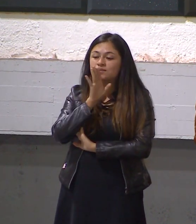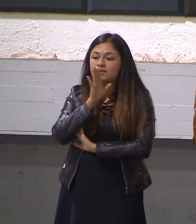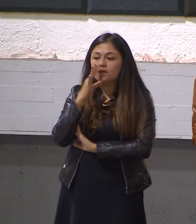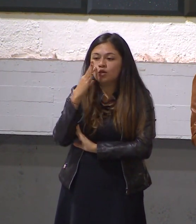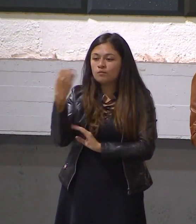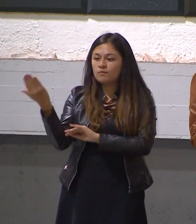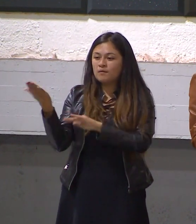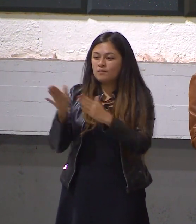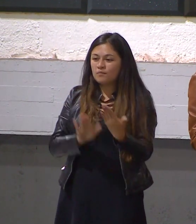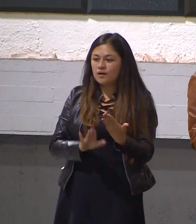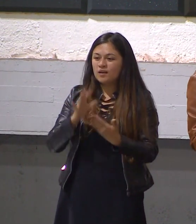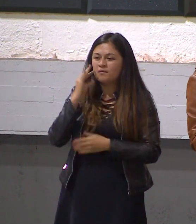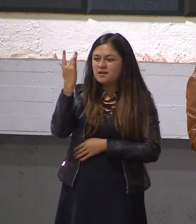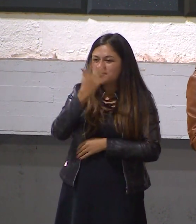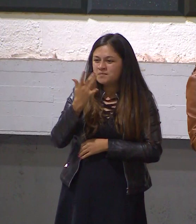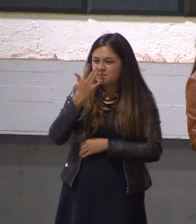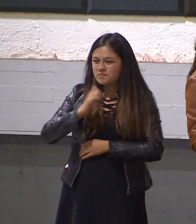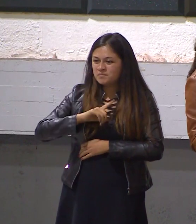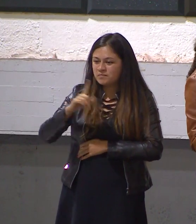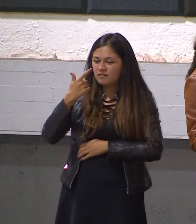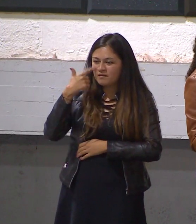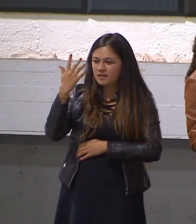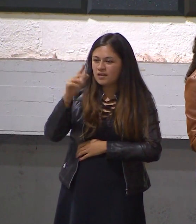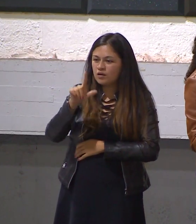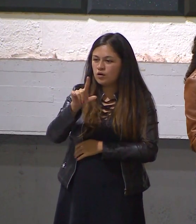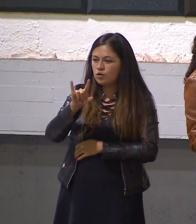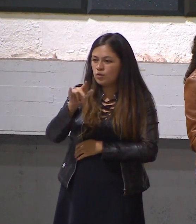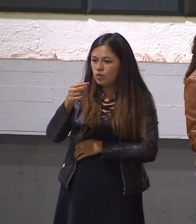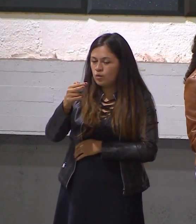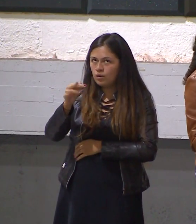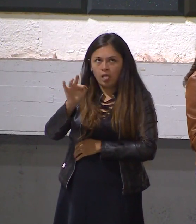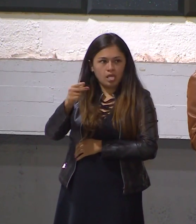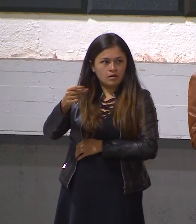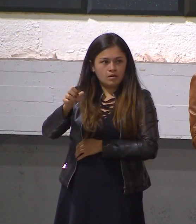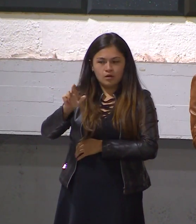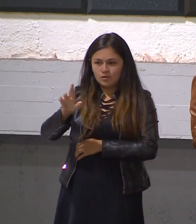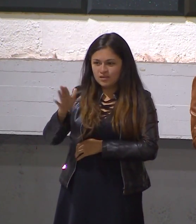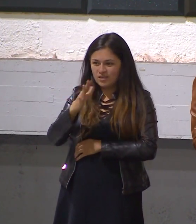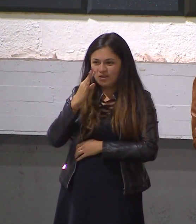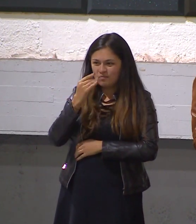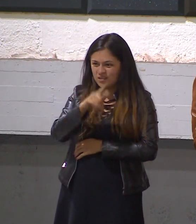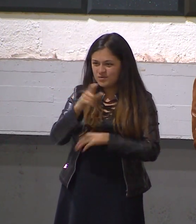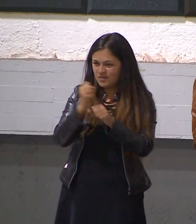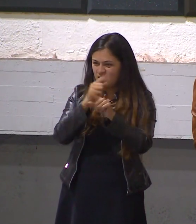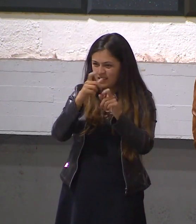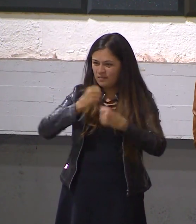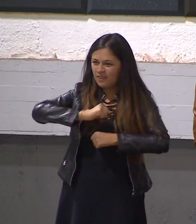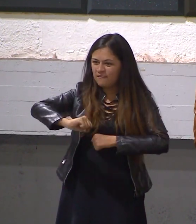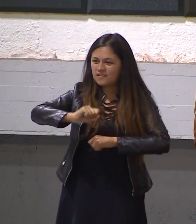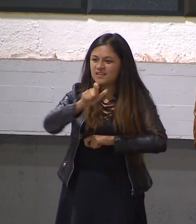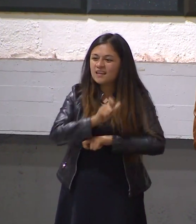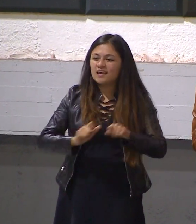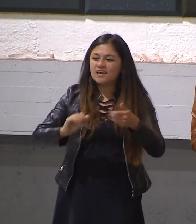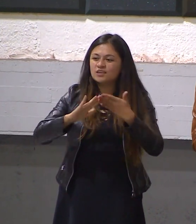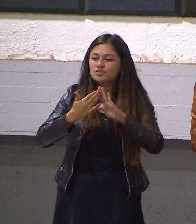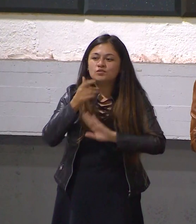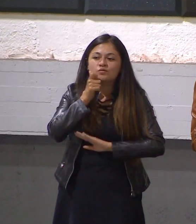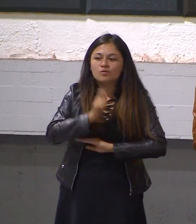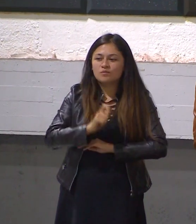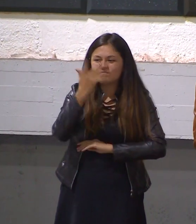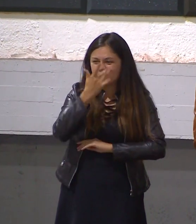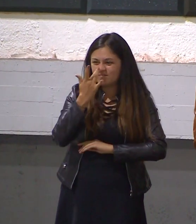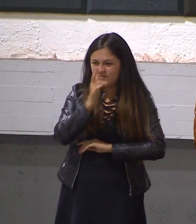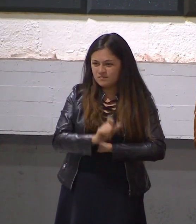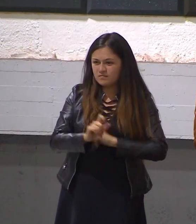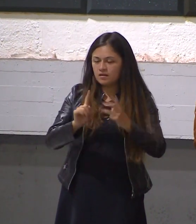king muerte y asesinato también de kennedy esto empieza a crear unas sensaciones unas revoluciones muy fuertes mayo del 68